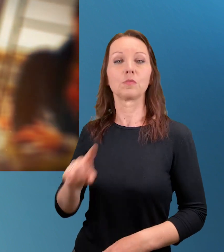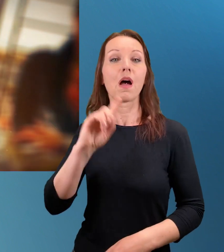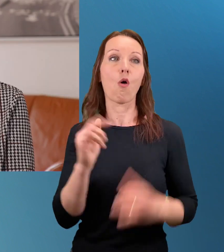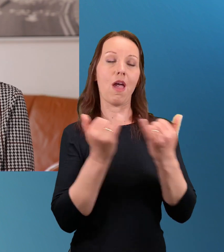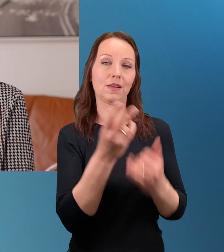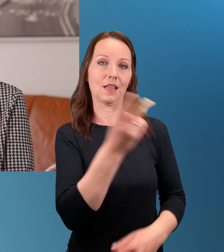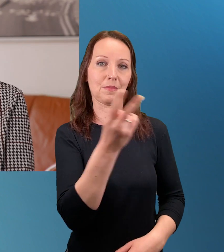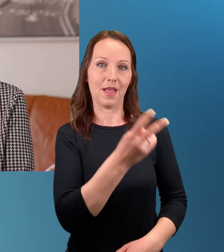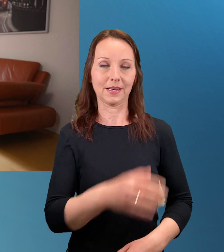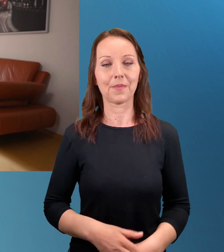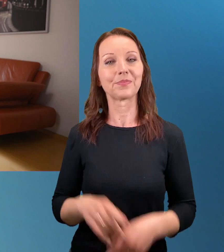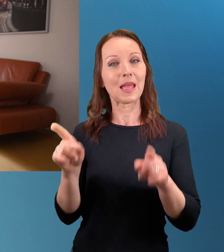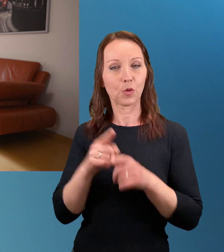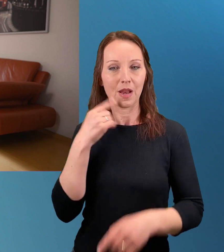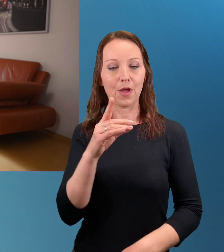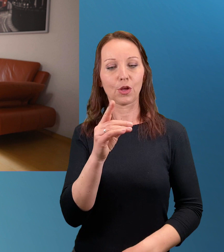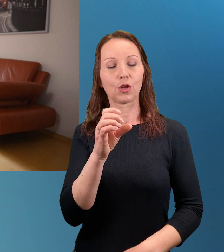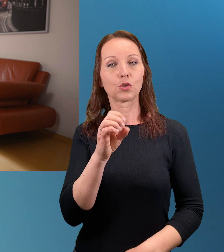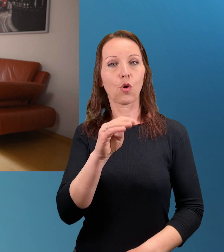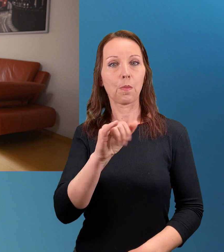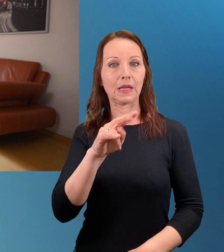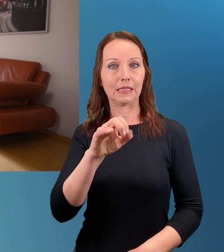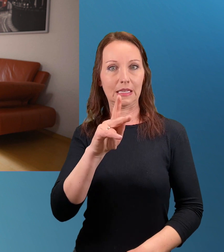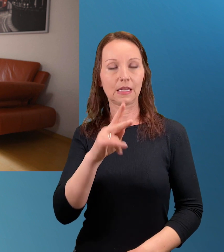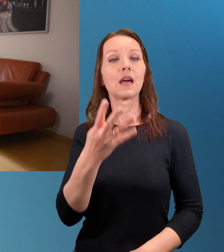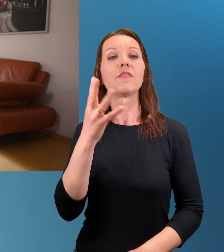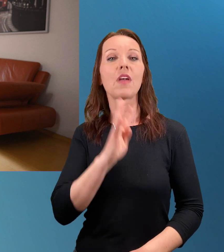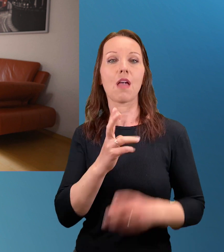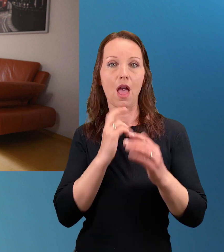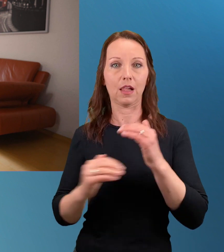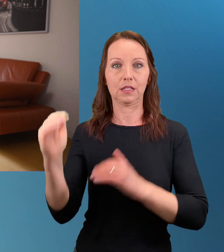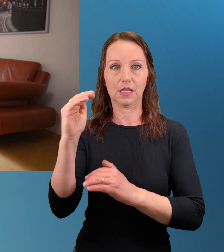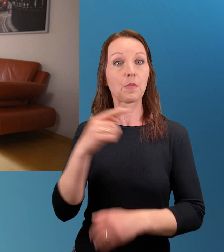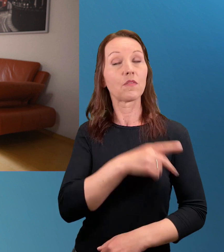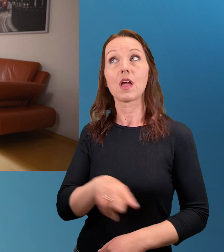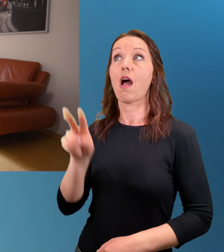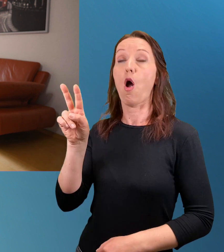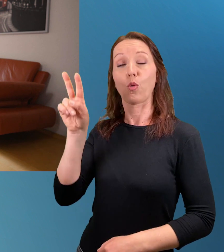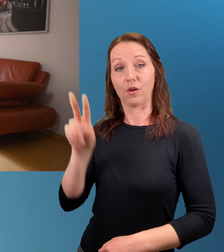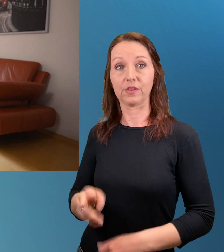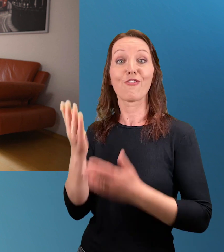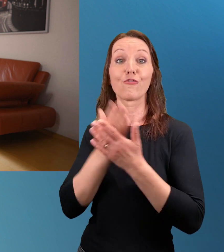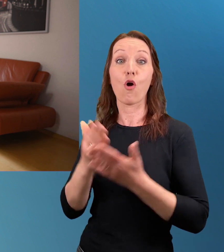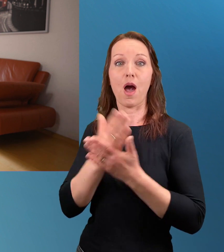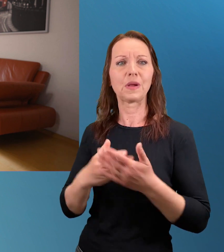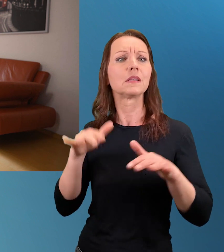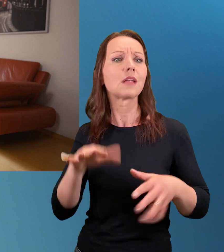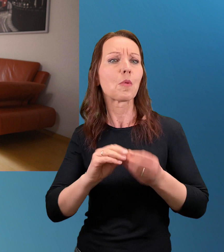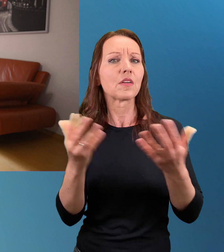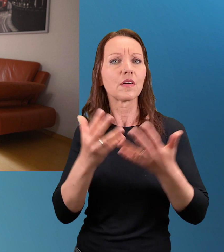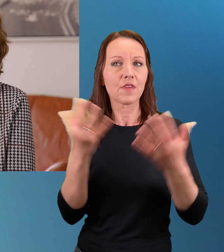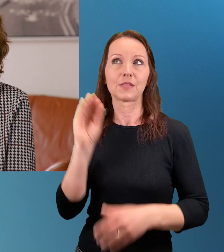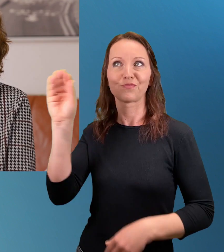Dominik ist vier Jahre älter. Zudem schaut er schon wirklich auf. Er ist auch Vorbild. Wenn er was hat, dann geht er zu ihm.